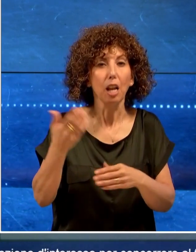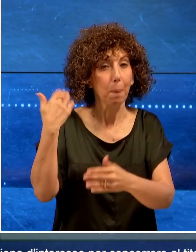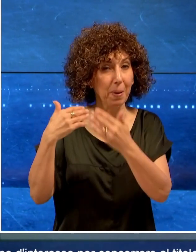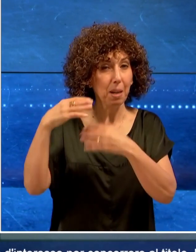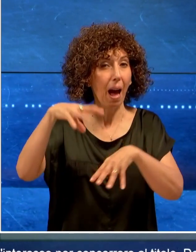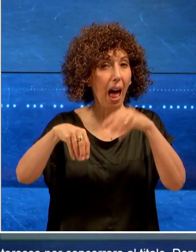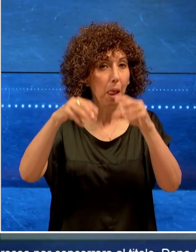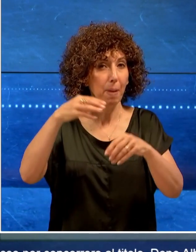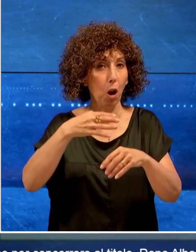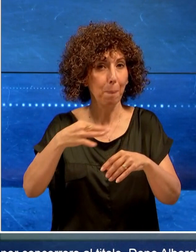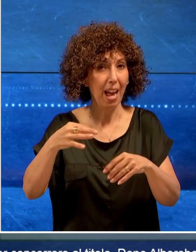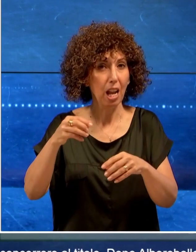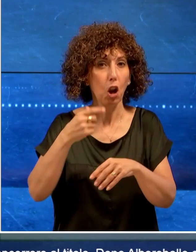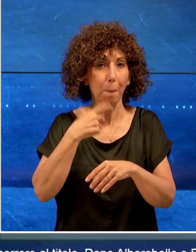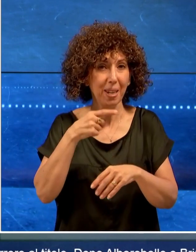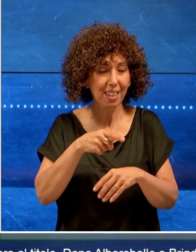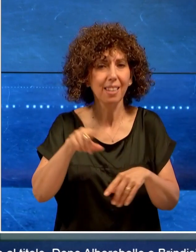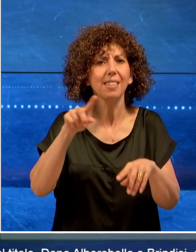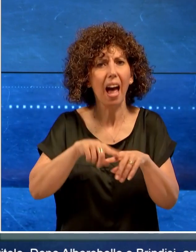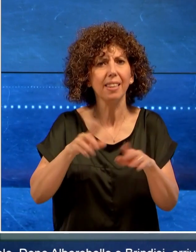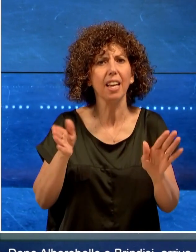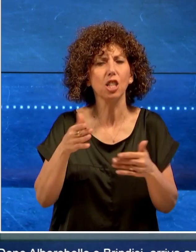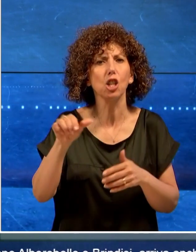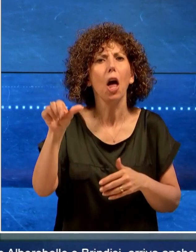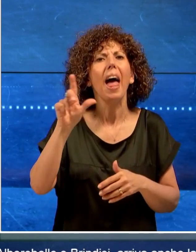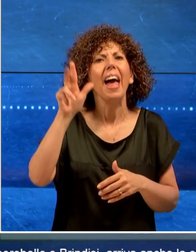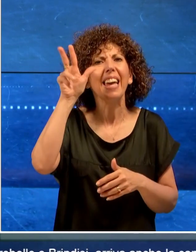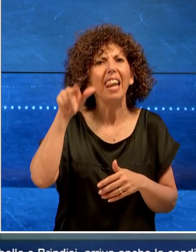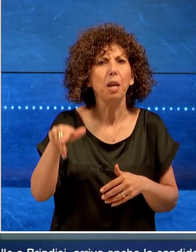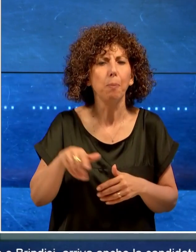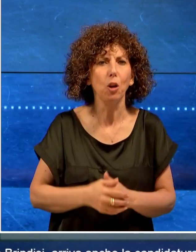arriva anche la candidatura di